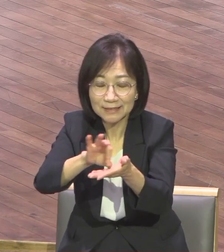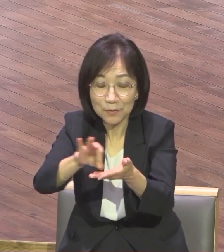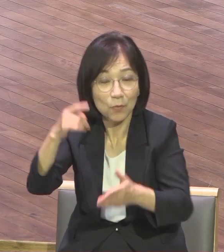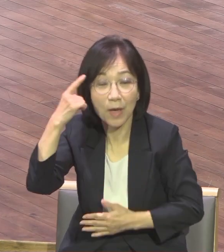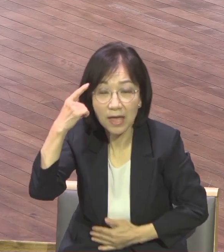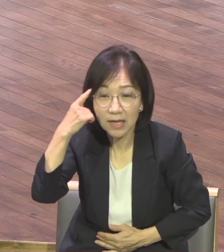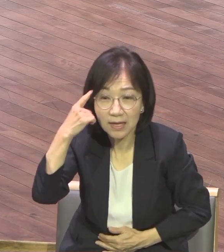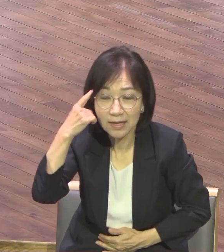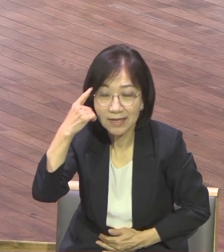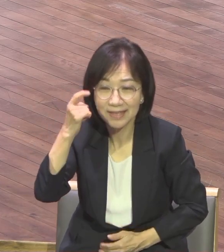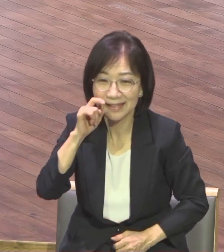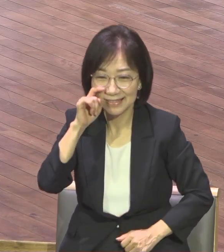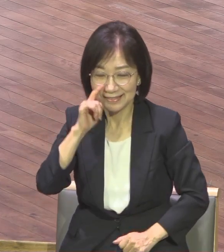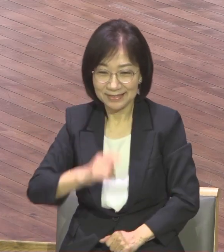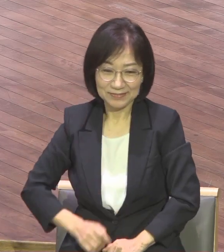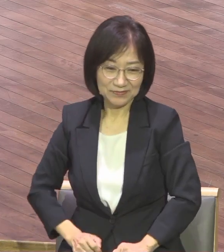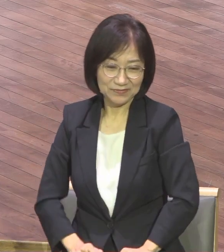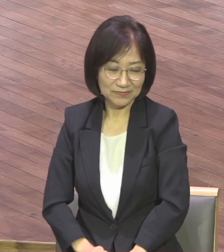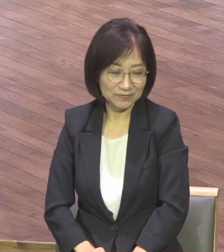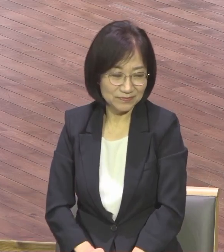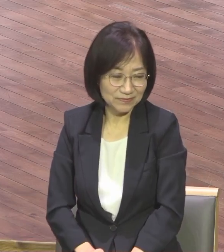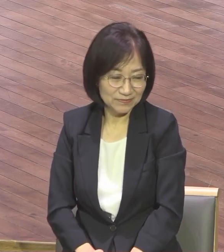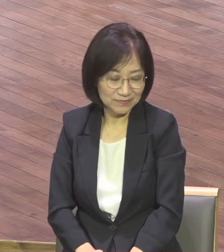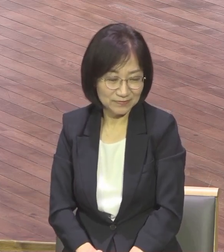구원하시려고 하는지